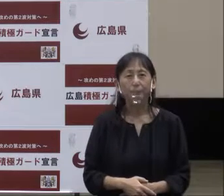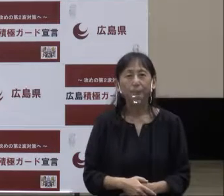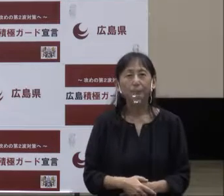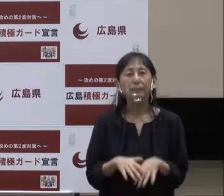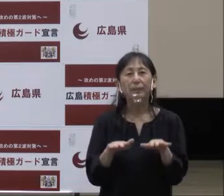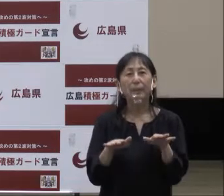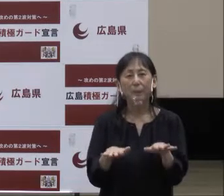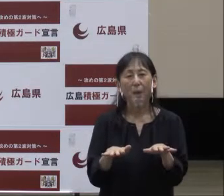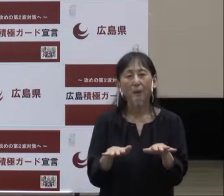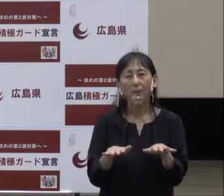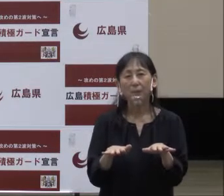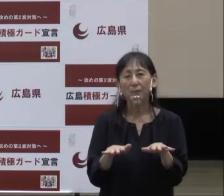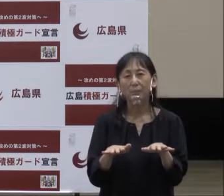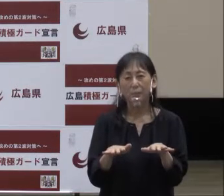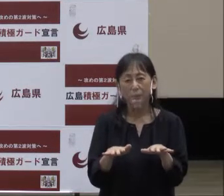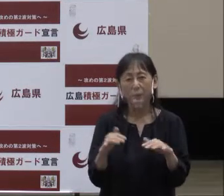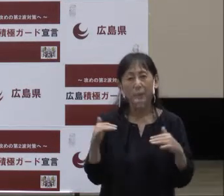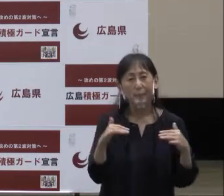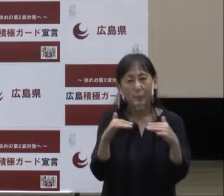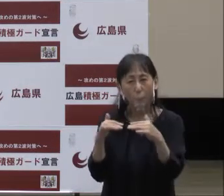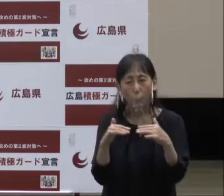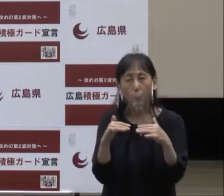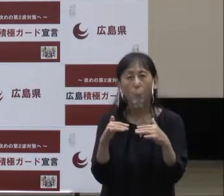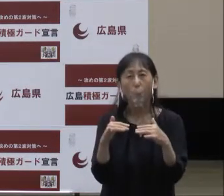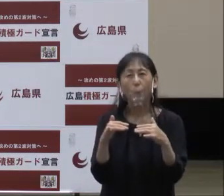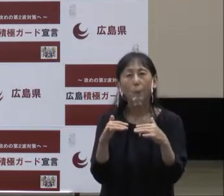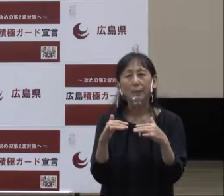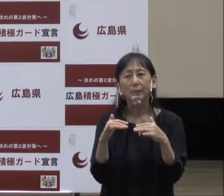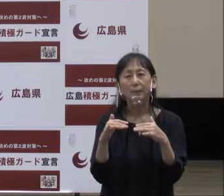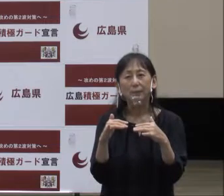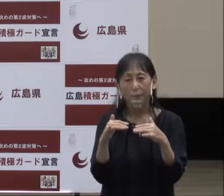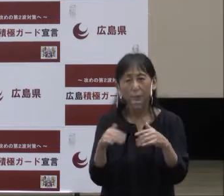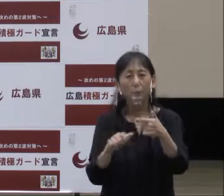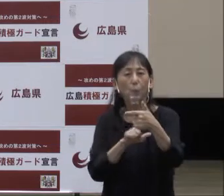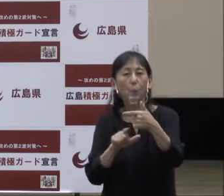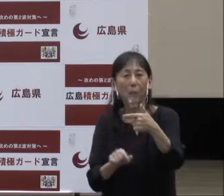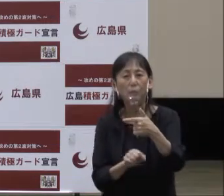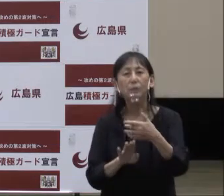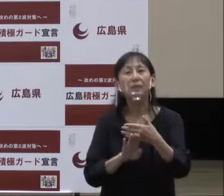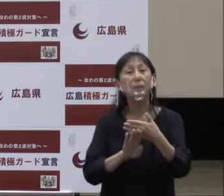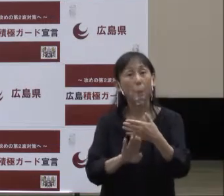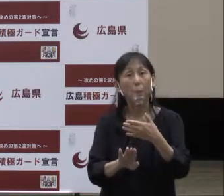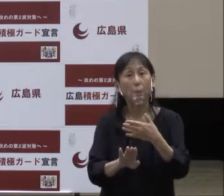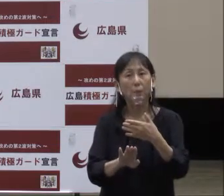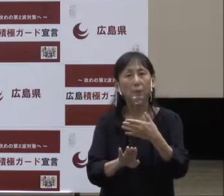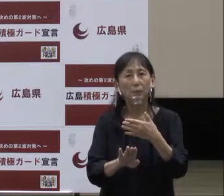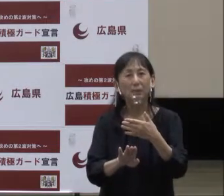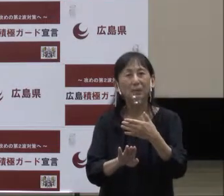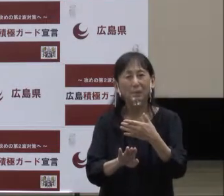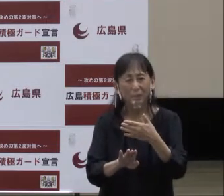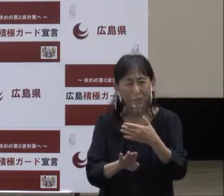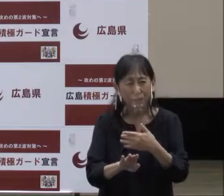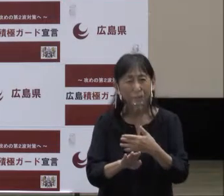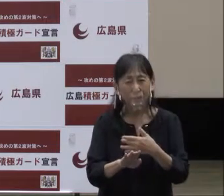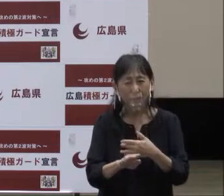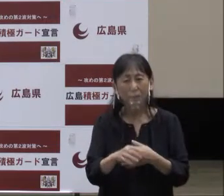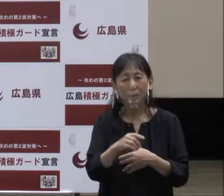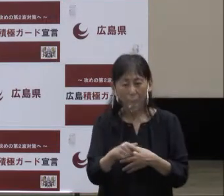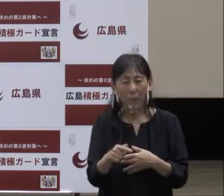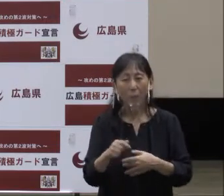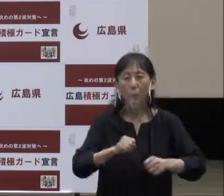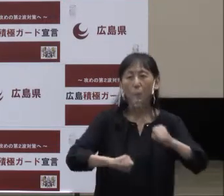今その議論を、まあ、6月以降はですね、まあ、行動移動制限なんかも解除され